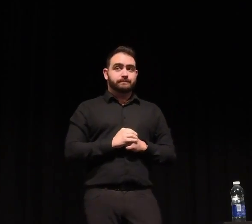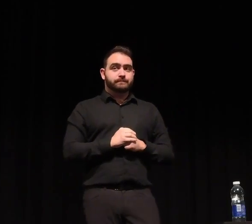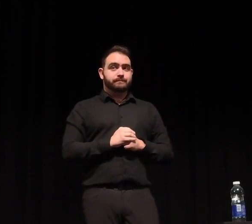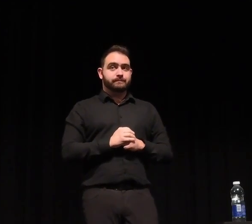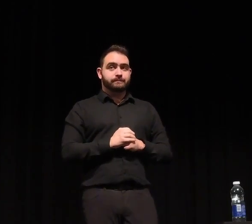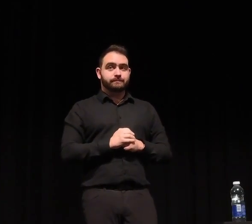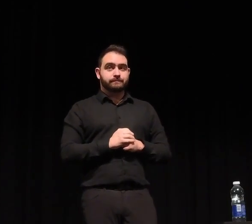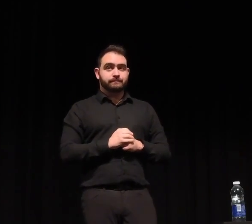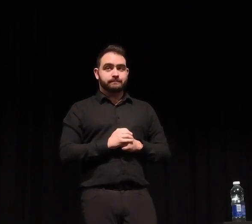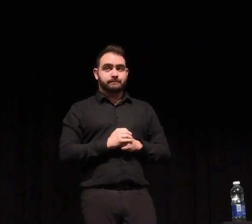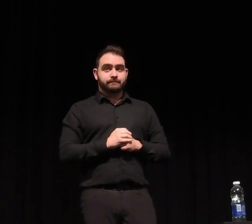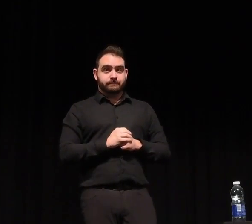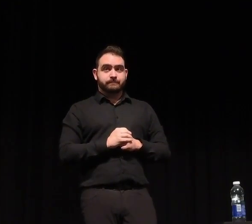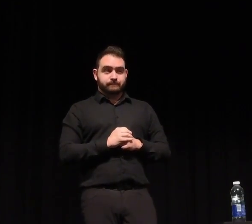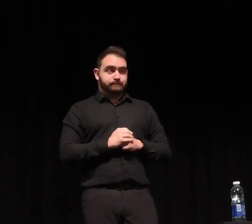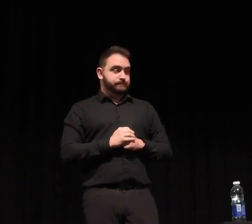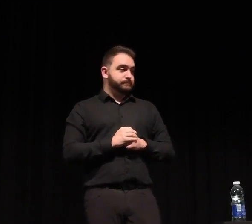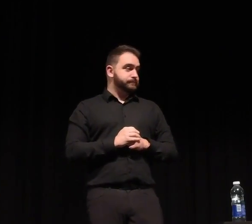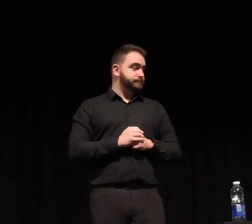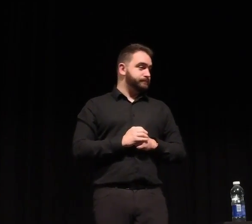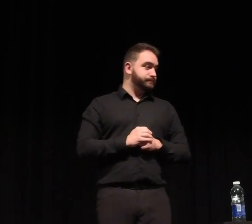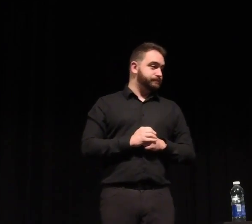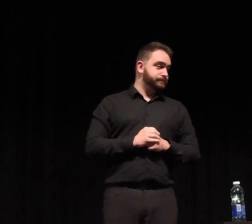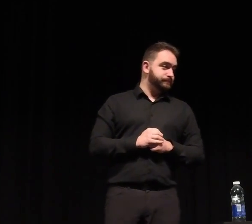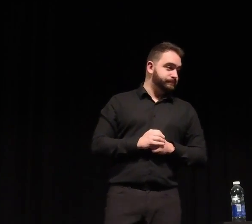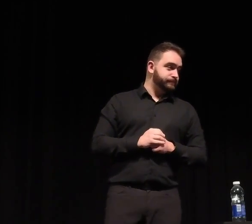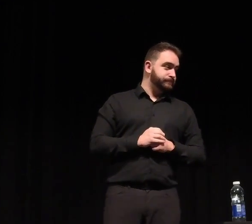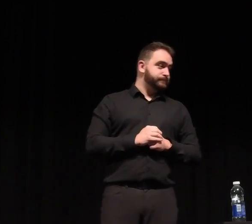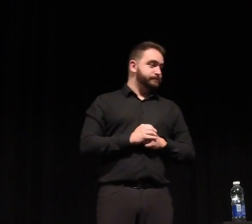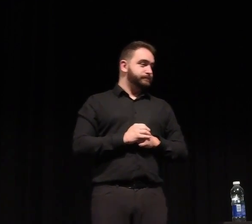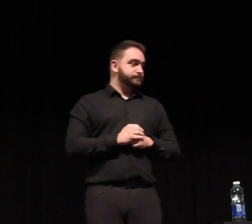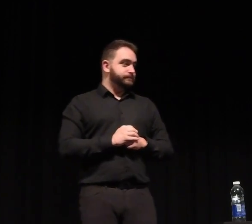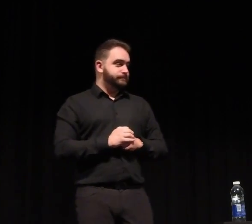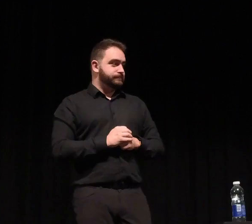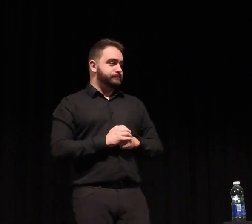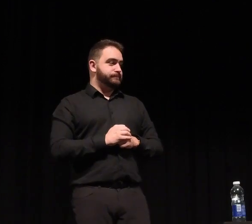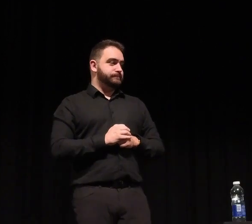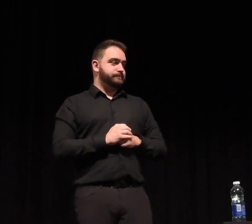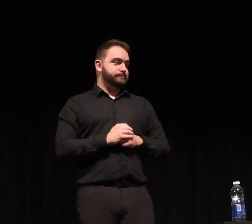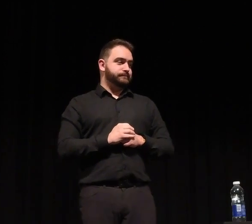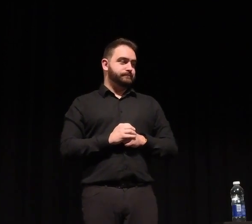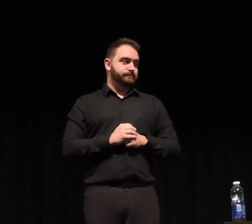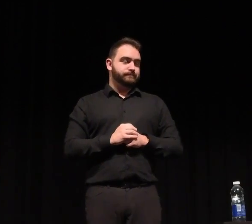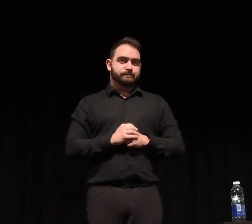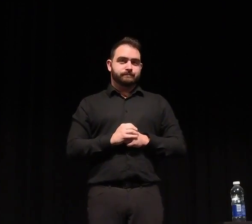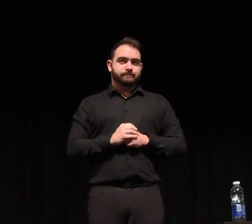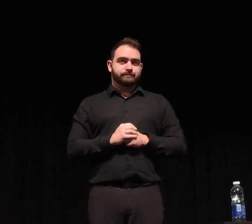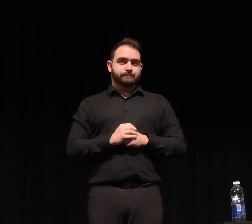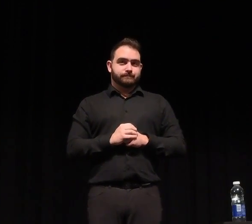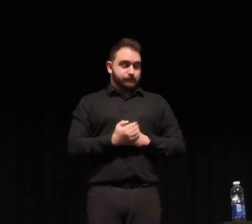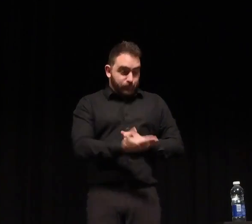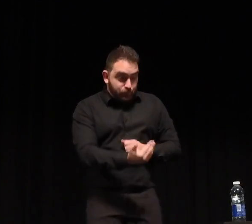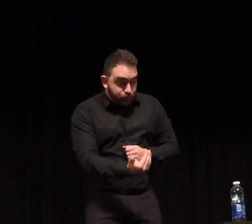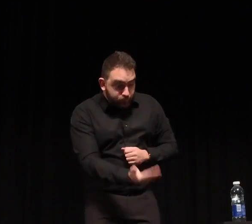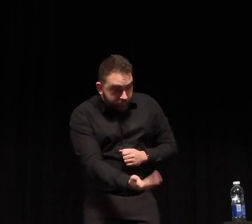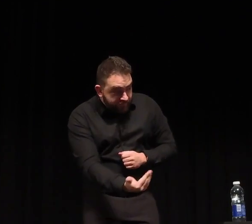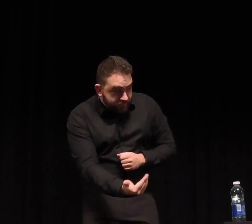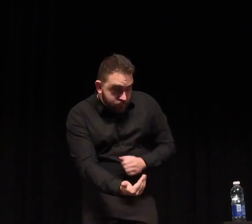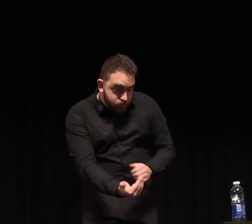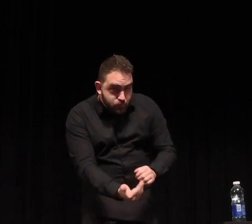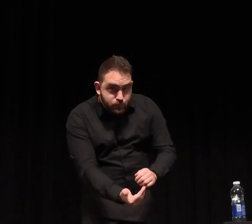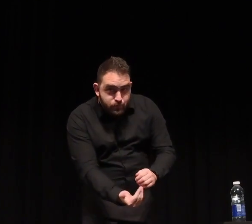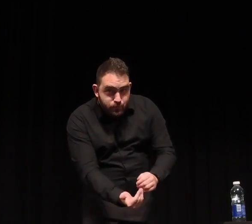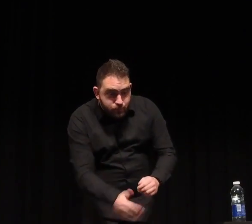C'est son nom en algonquin. Ici. Viens. Chut, chut. C'est pas ça, je le réveille. Viens.